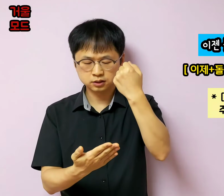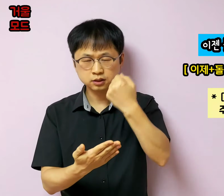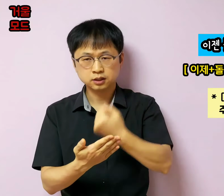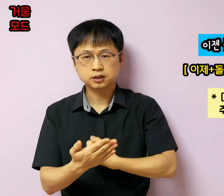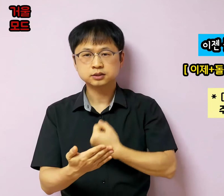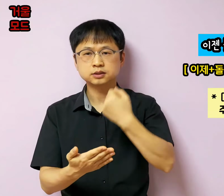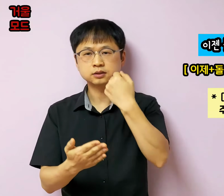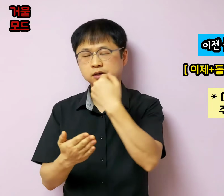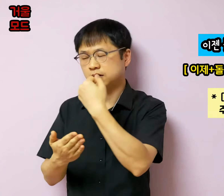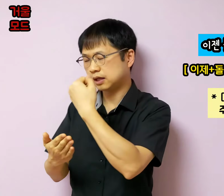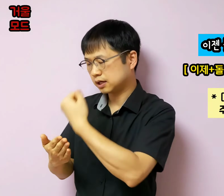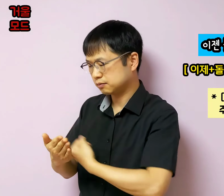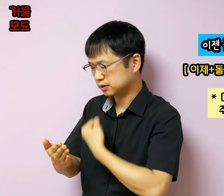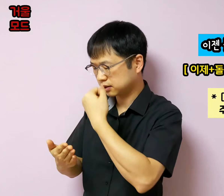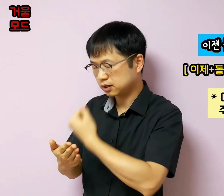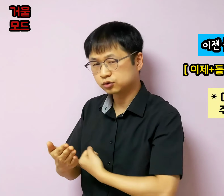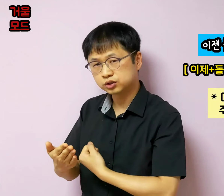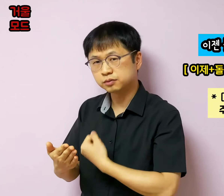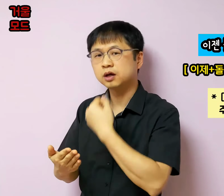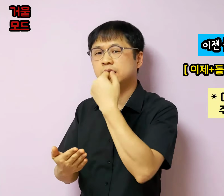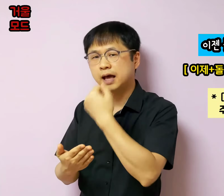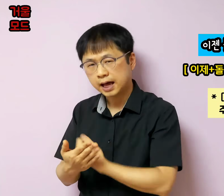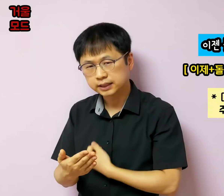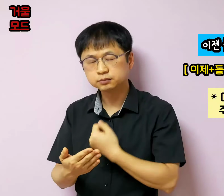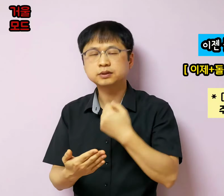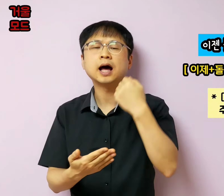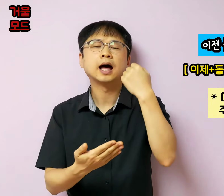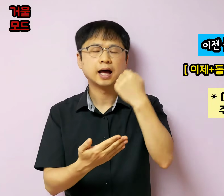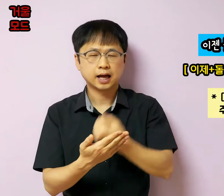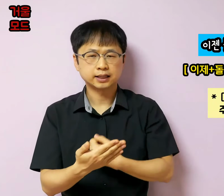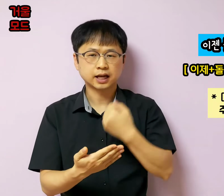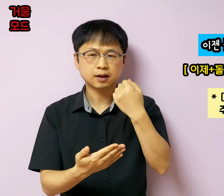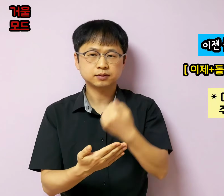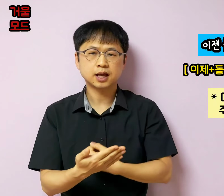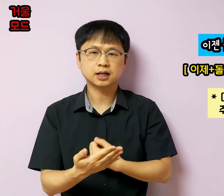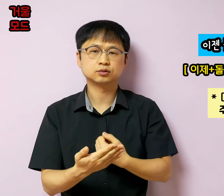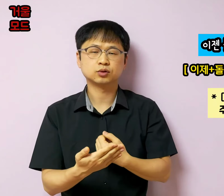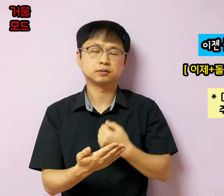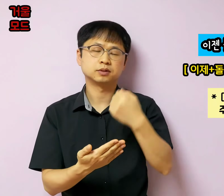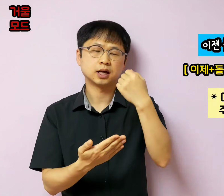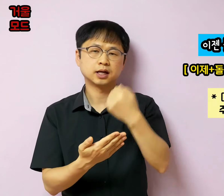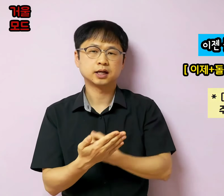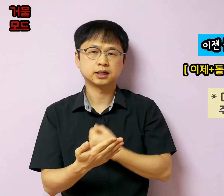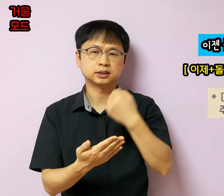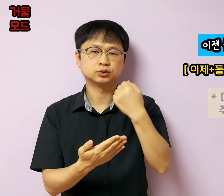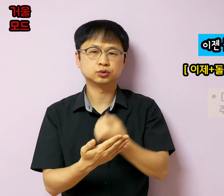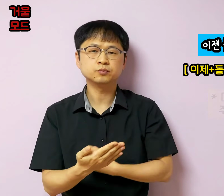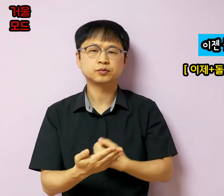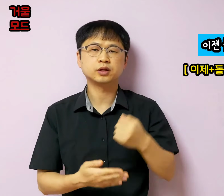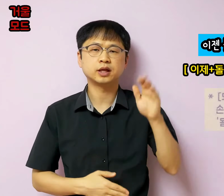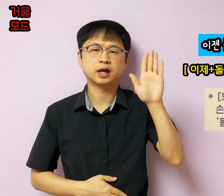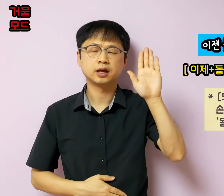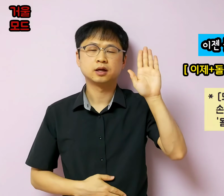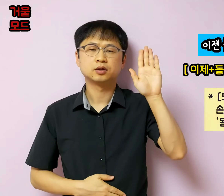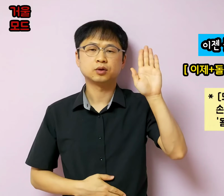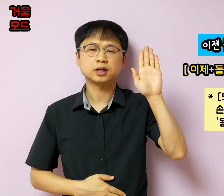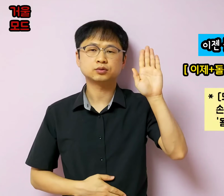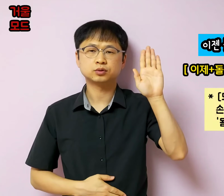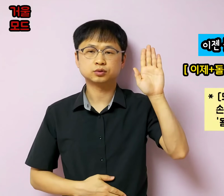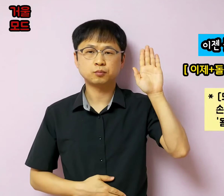등을 스쳐서 당기면서 때려주시면 아쉽다, 안타깝다라는 수어가 됩니다. 아쉬움, 됐네. 되다 수어는